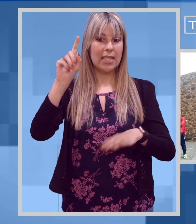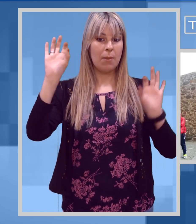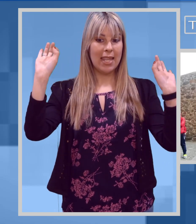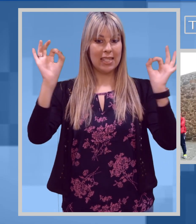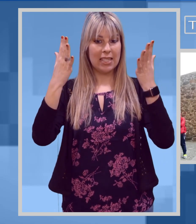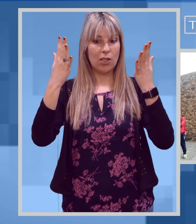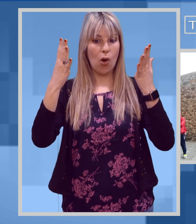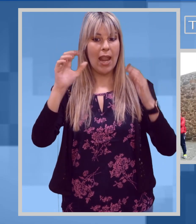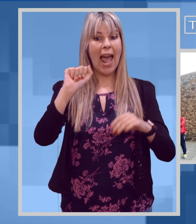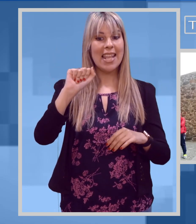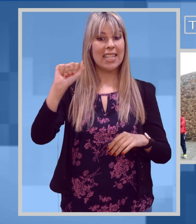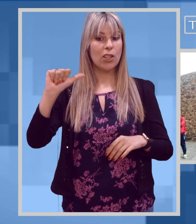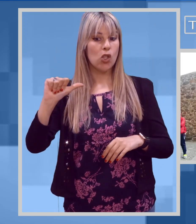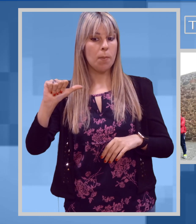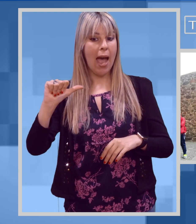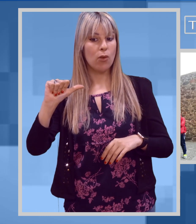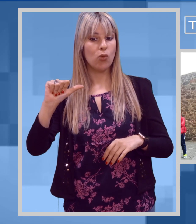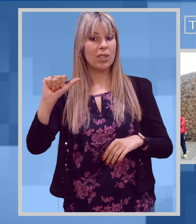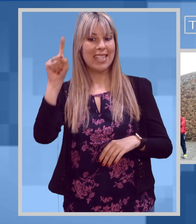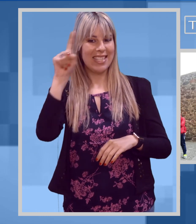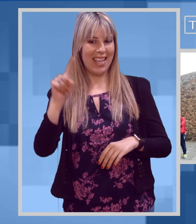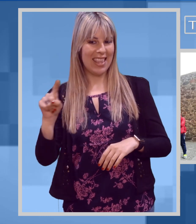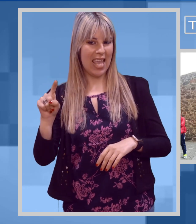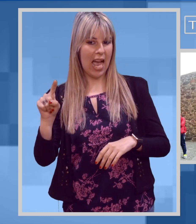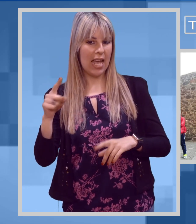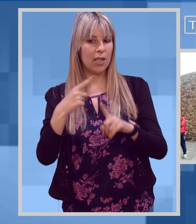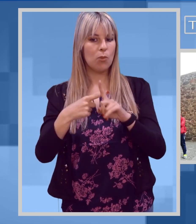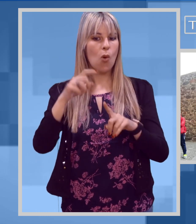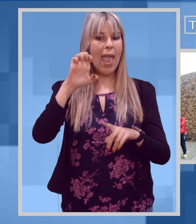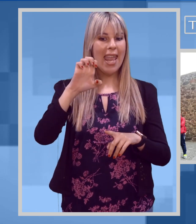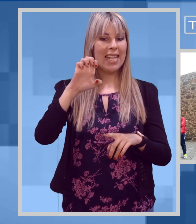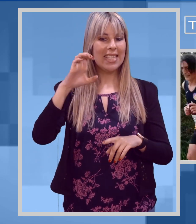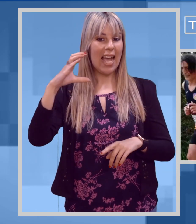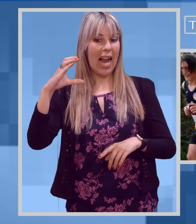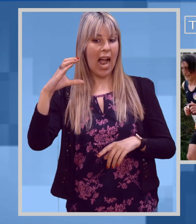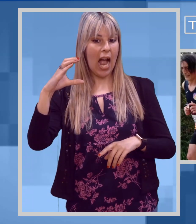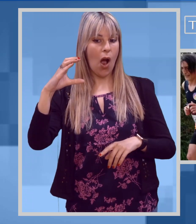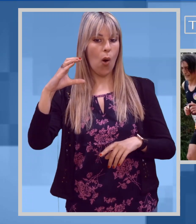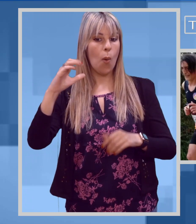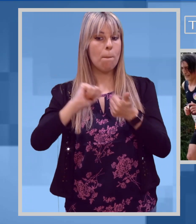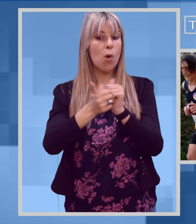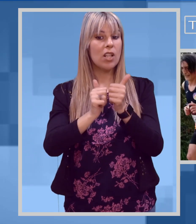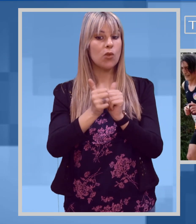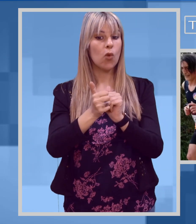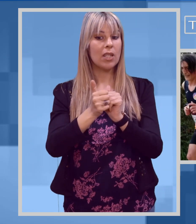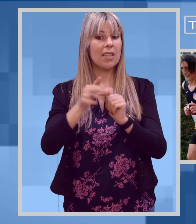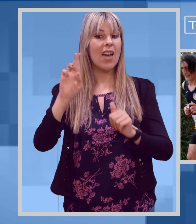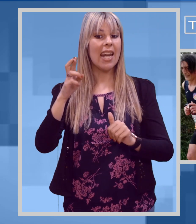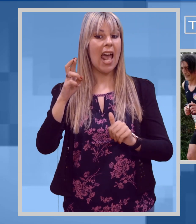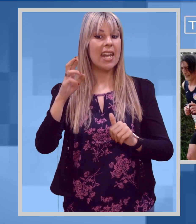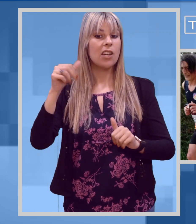di Zediani ed Elisa Cau della polisportiva Runners Oristano.